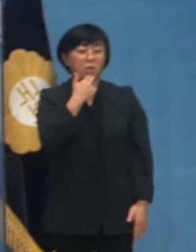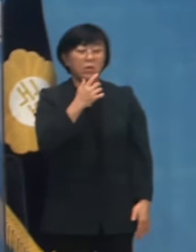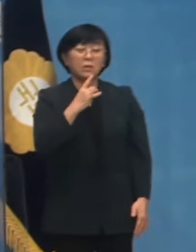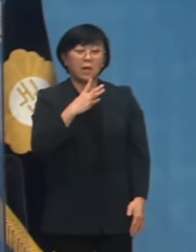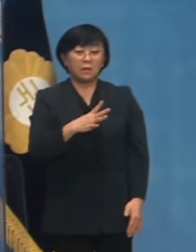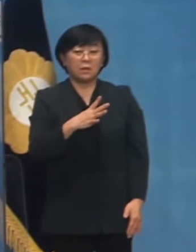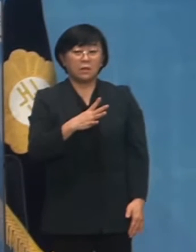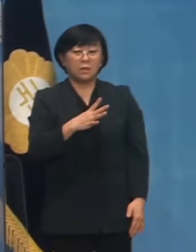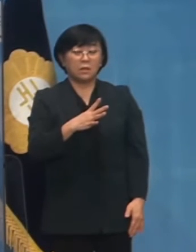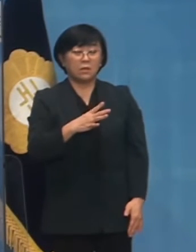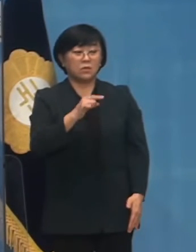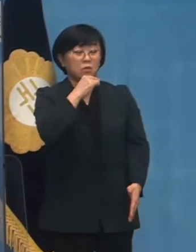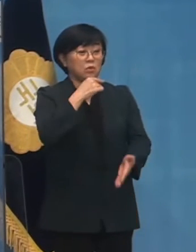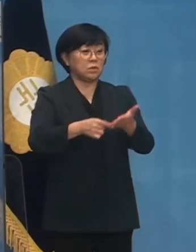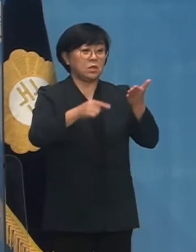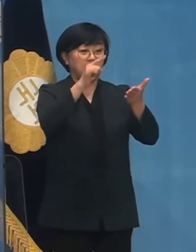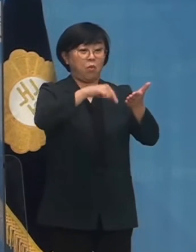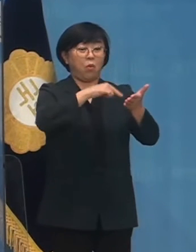단지